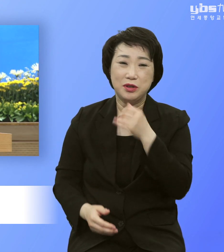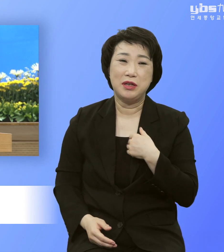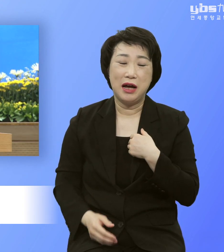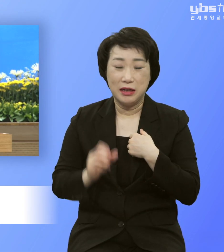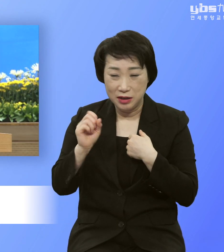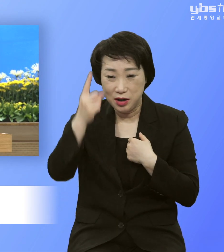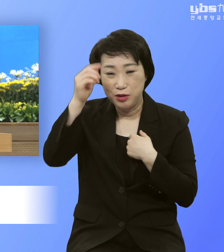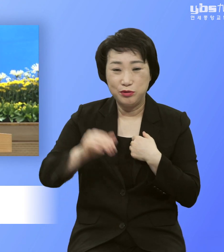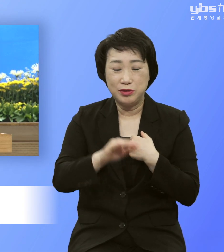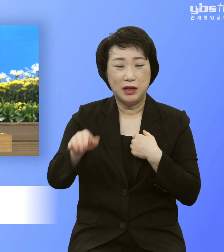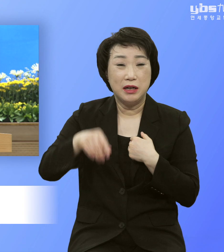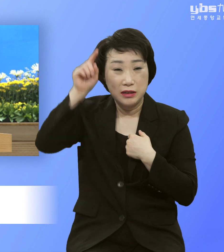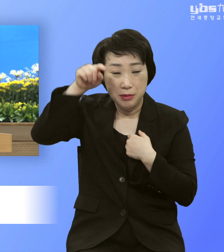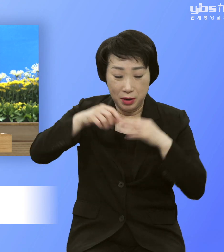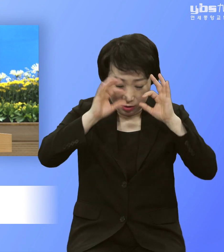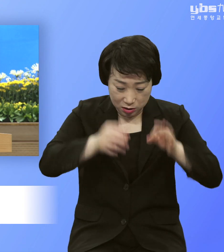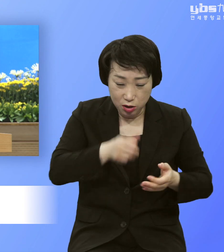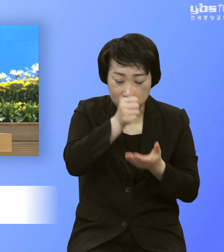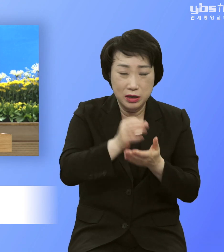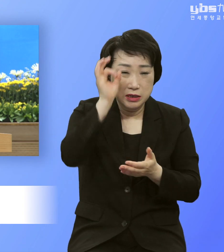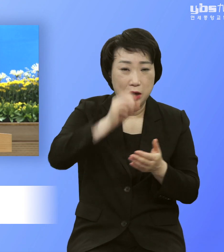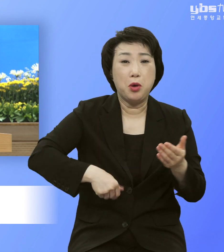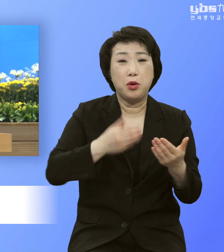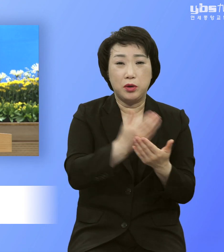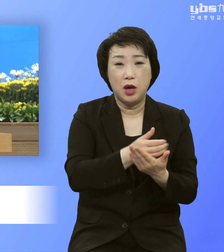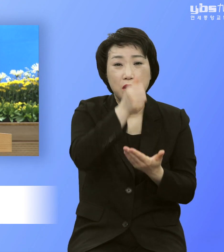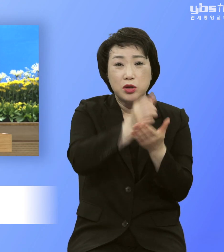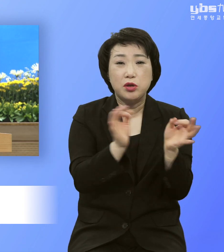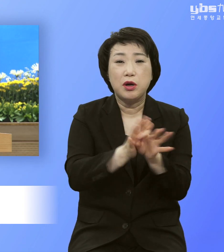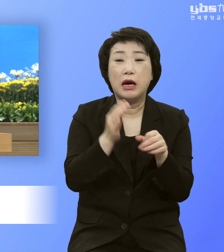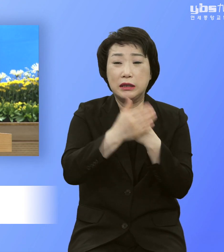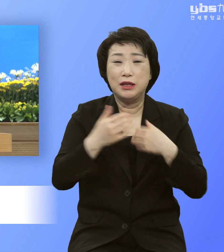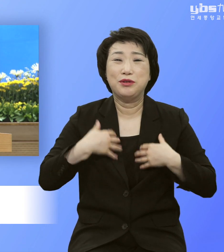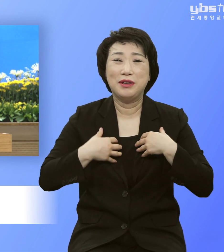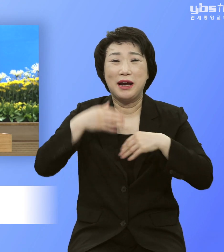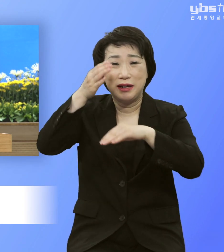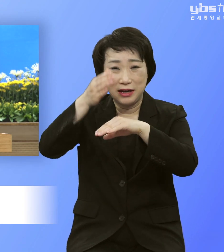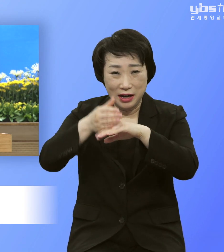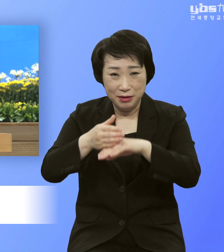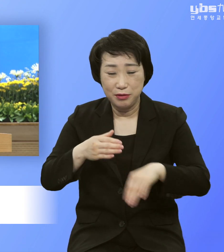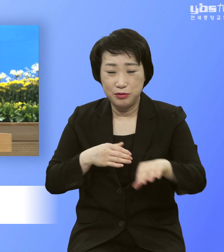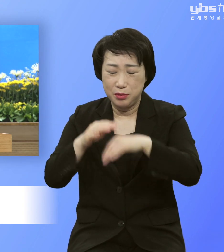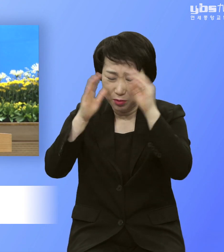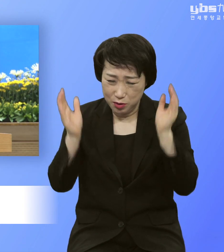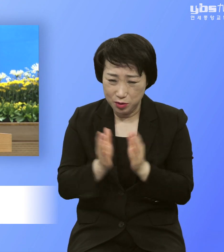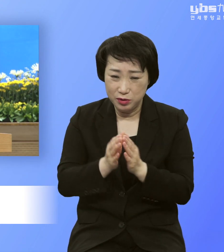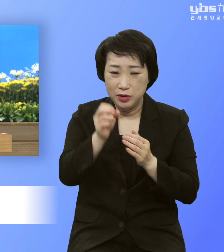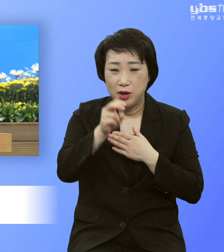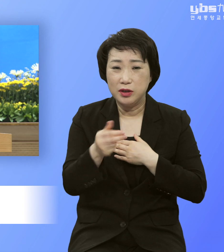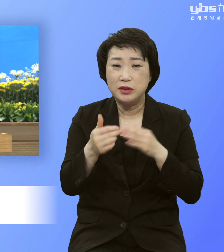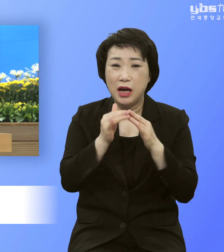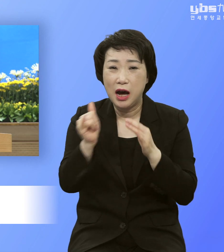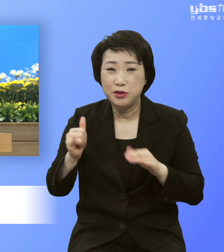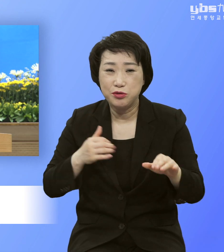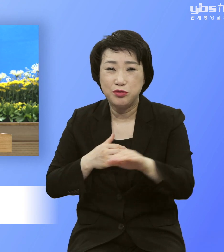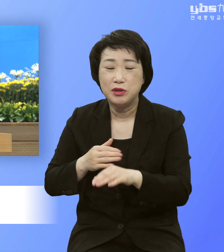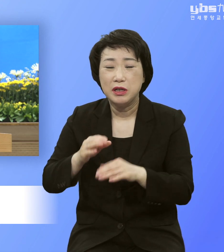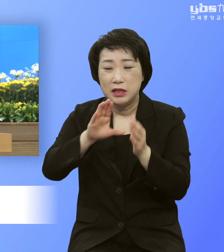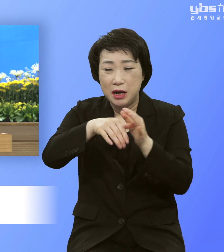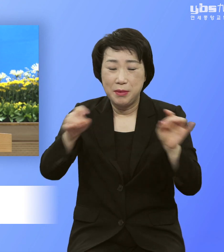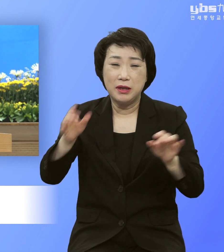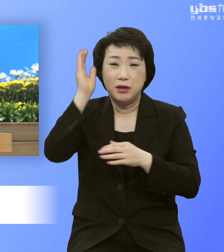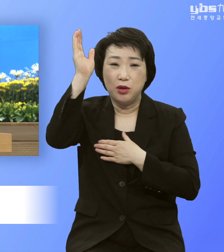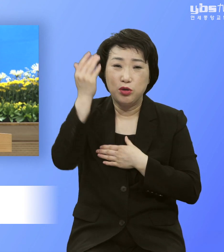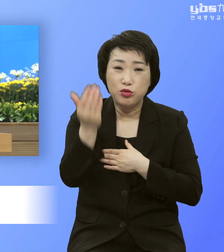그러므로 우리가 날마다 죄를 찾아 회개하며 속죄의 은혜를 누리게 하심을 감사합니다. 우리 모든 연세가족들에게 시간